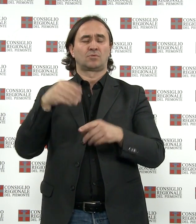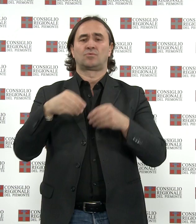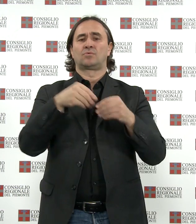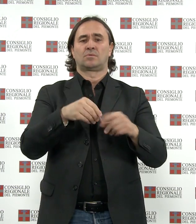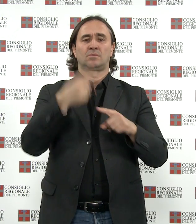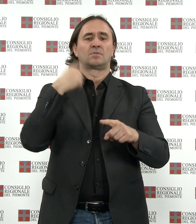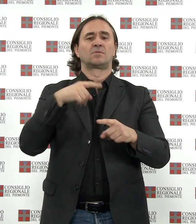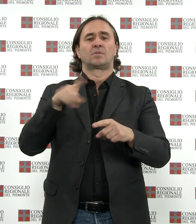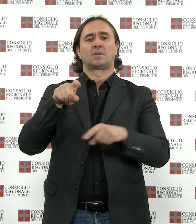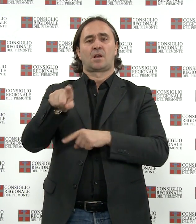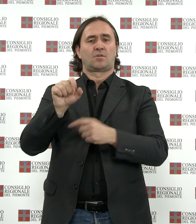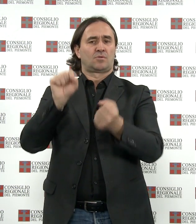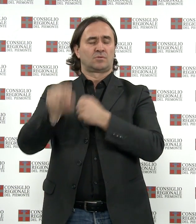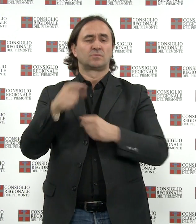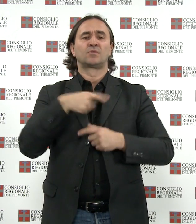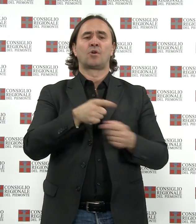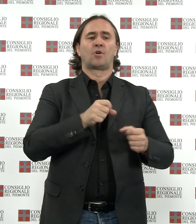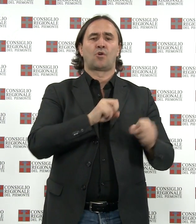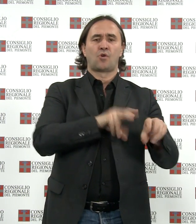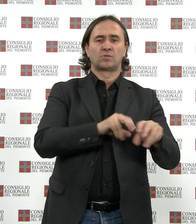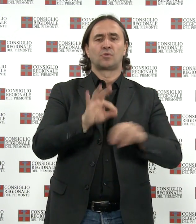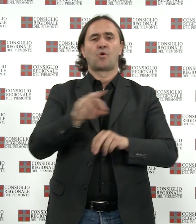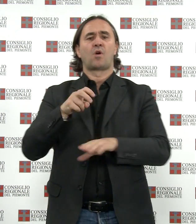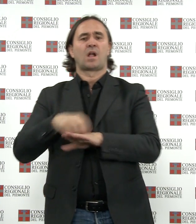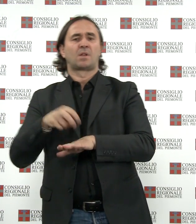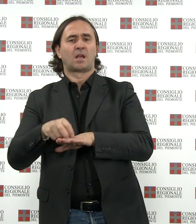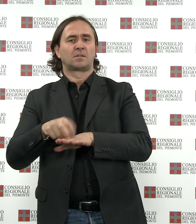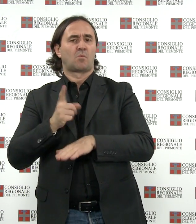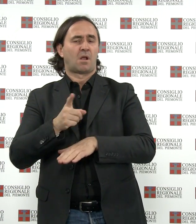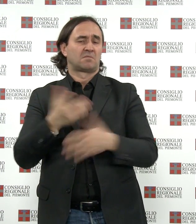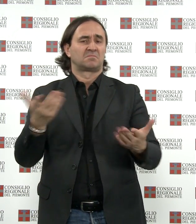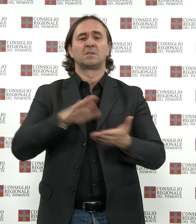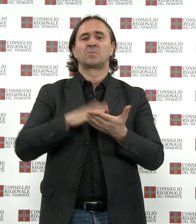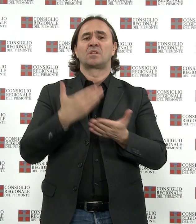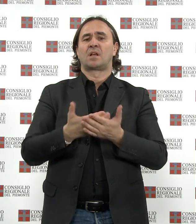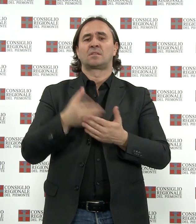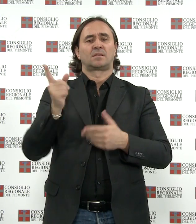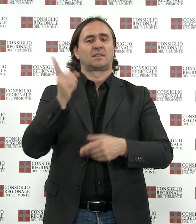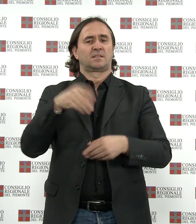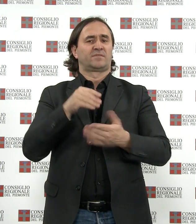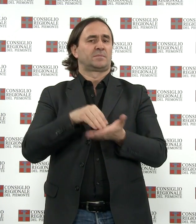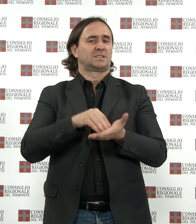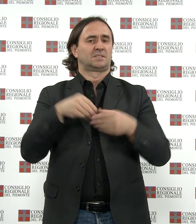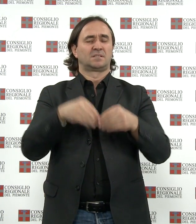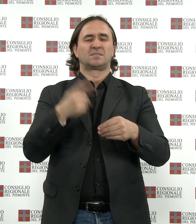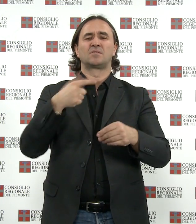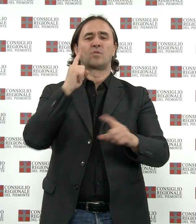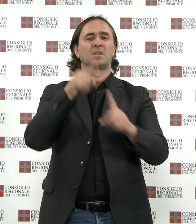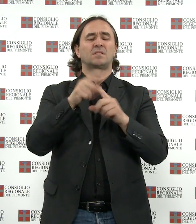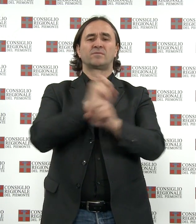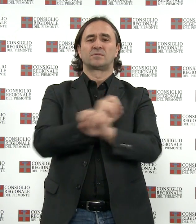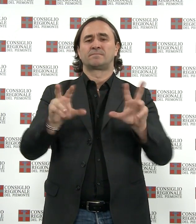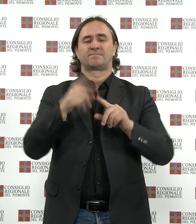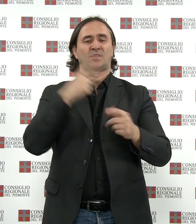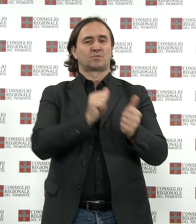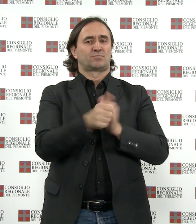o camminata, l'importante è scegliere di non mancare. L'obiettivo è comunicare i valori formativi dello sport e sensibilizzare la